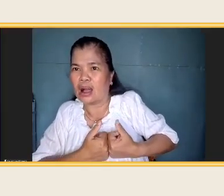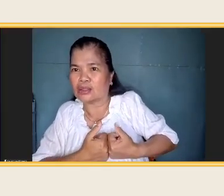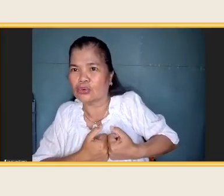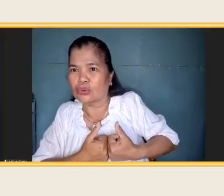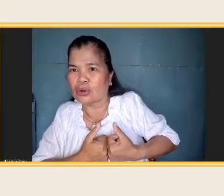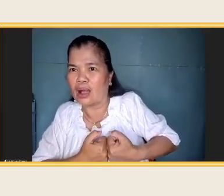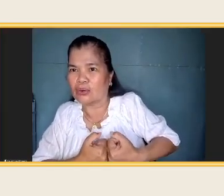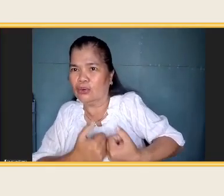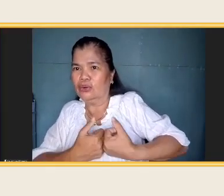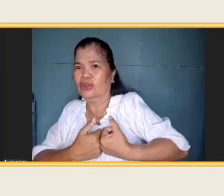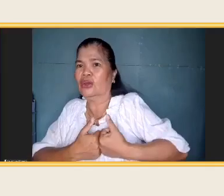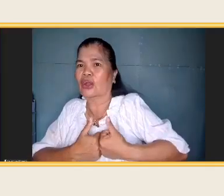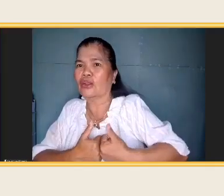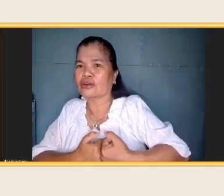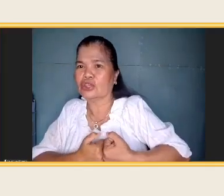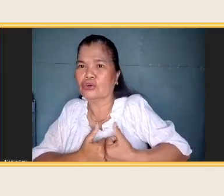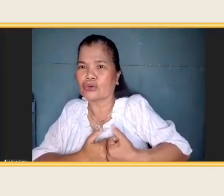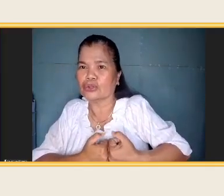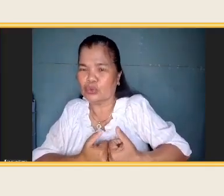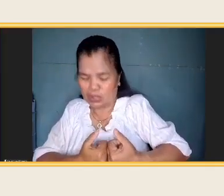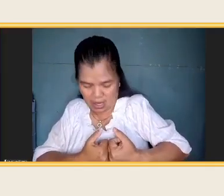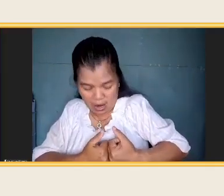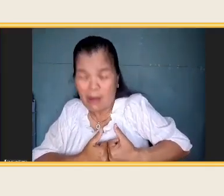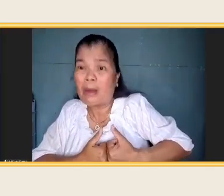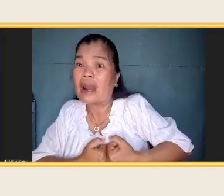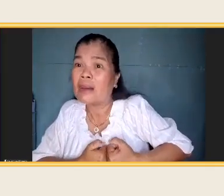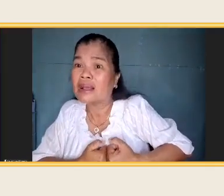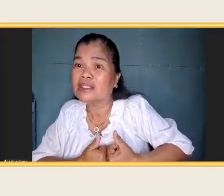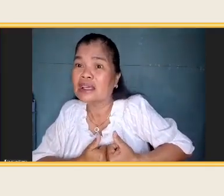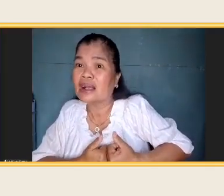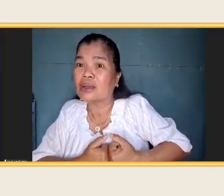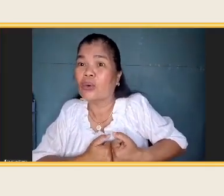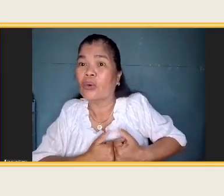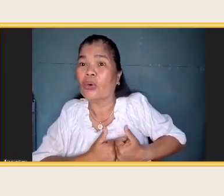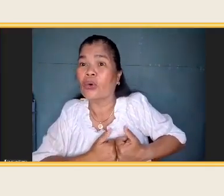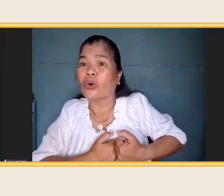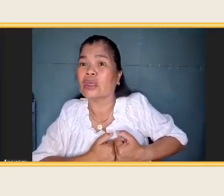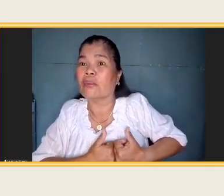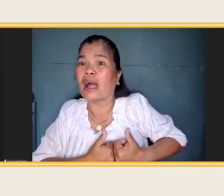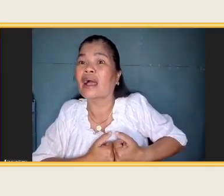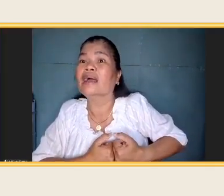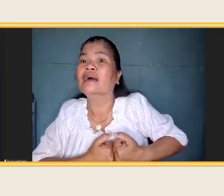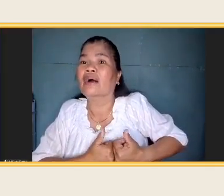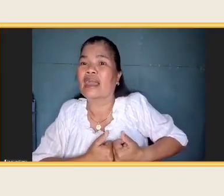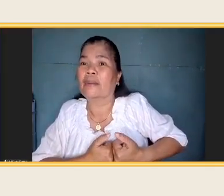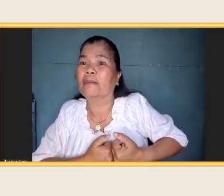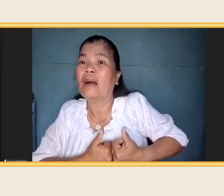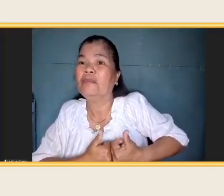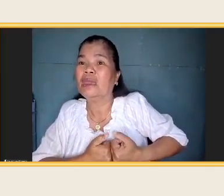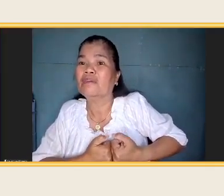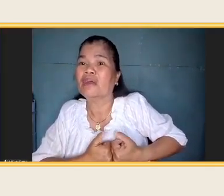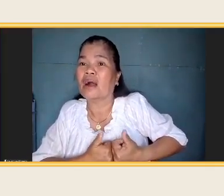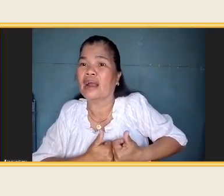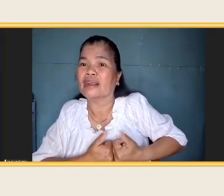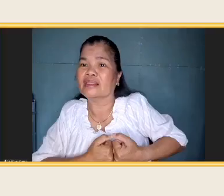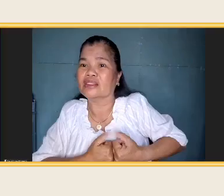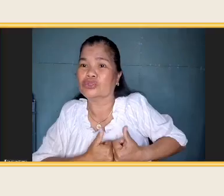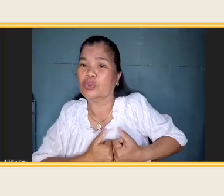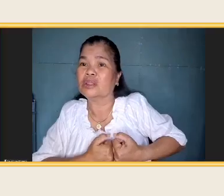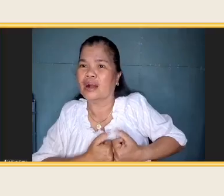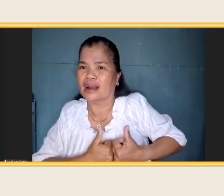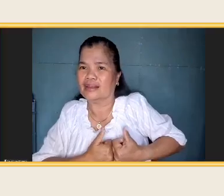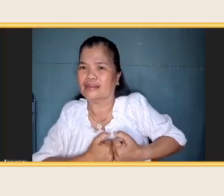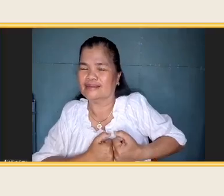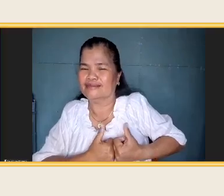sweetheart? Nakakatulog na ako. Ngayon lang tinuro yung sweetheart para magising kayo. O, di ba? O yan, pumping of the heart,